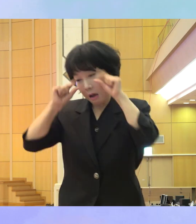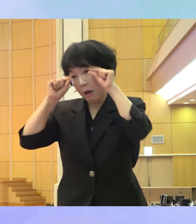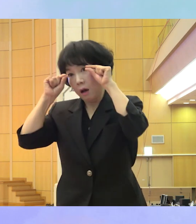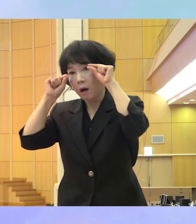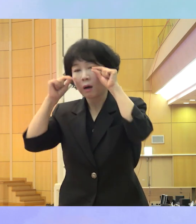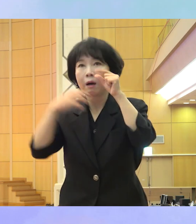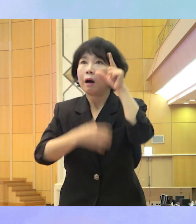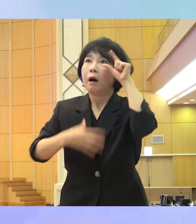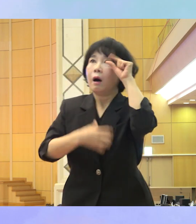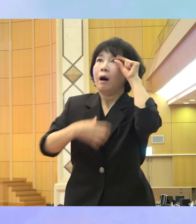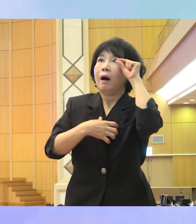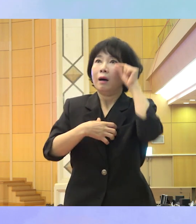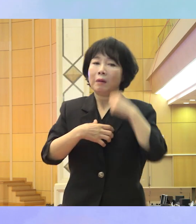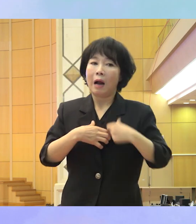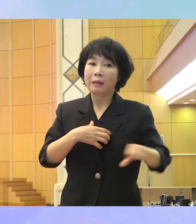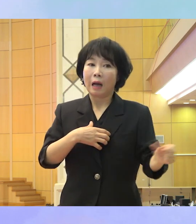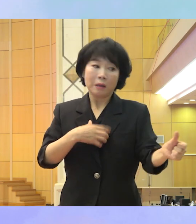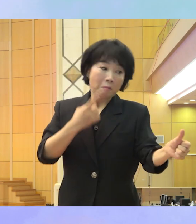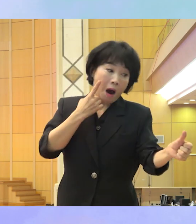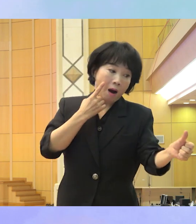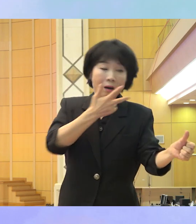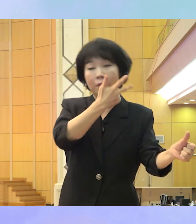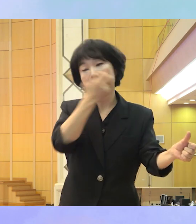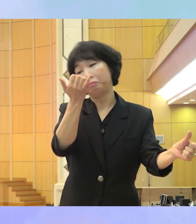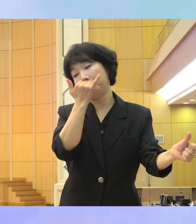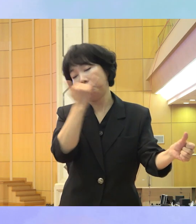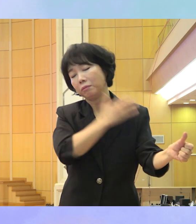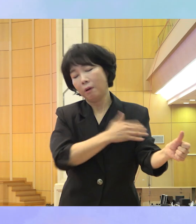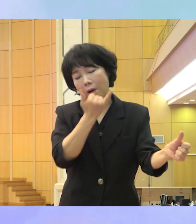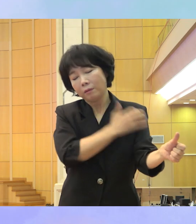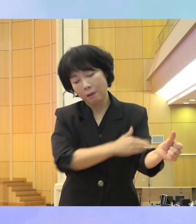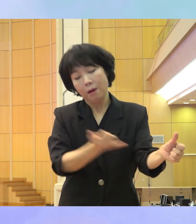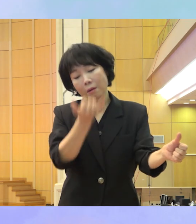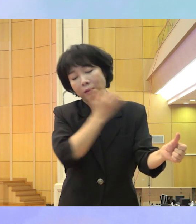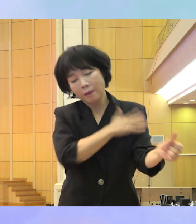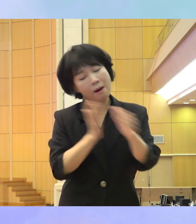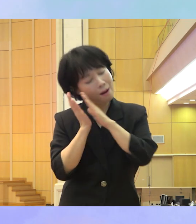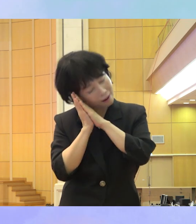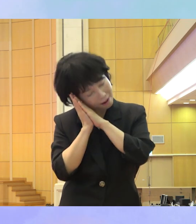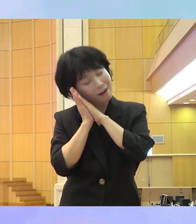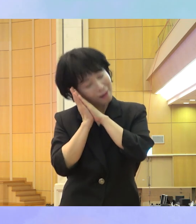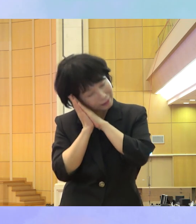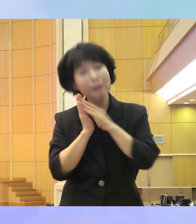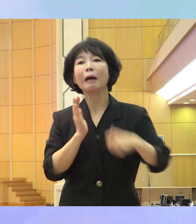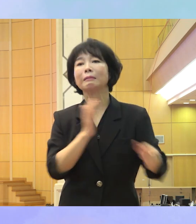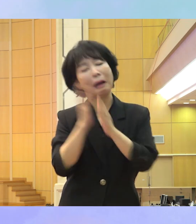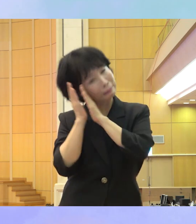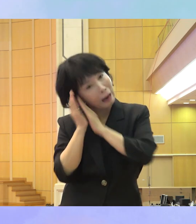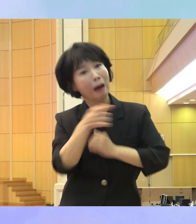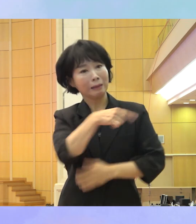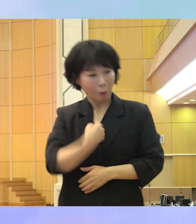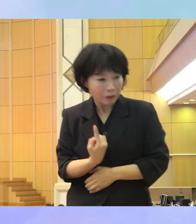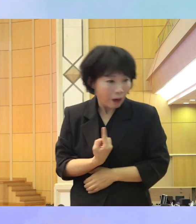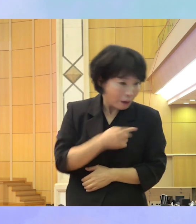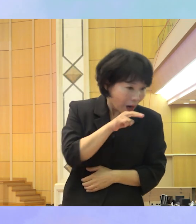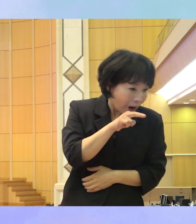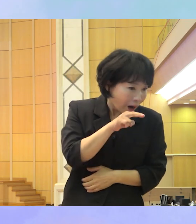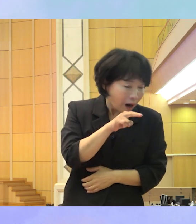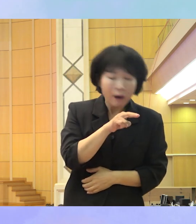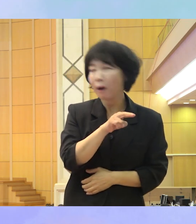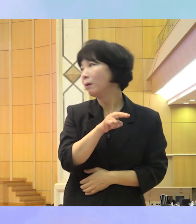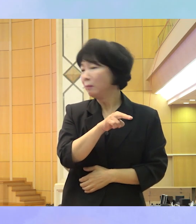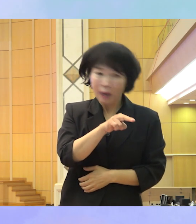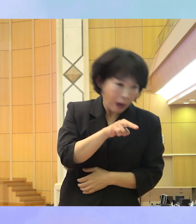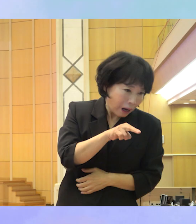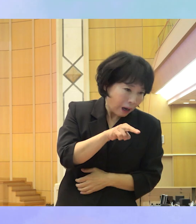아들은 아버지 옆에서 그냥 깊이 새록새록 잠을 자고 있는데 아버지는 잠을